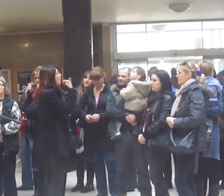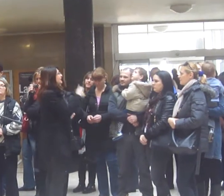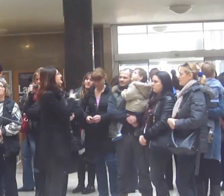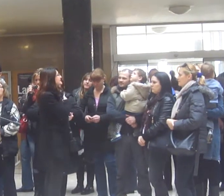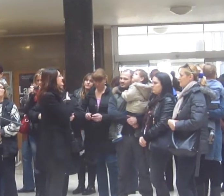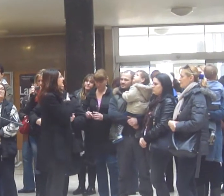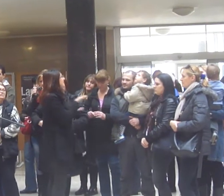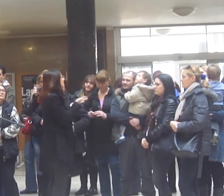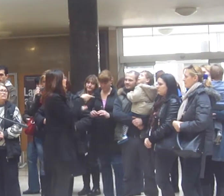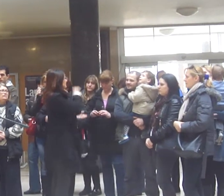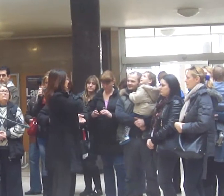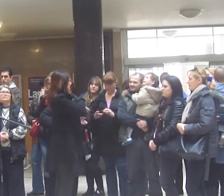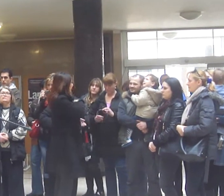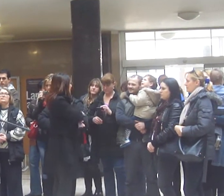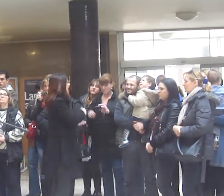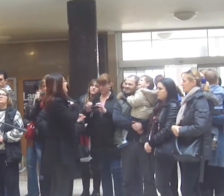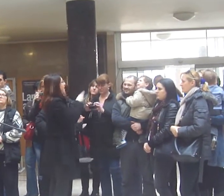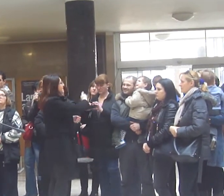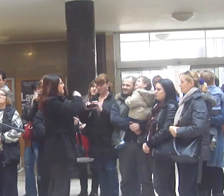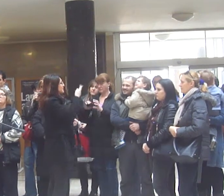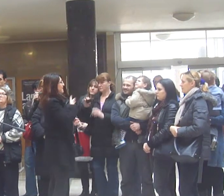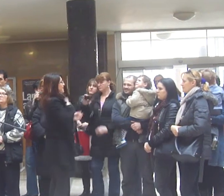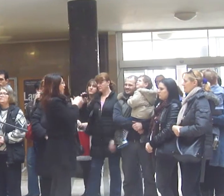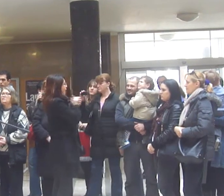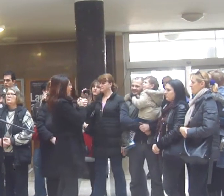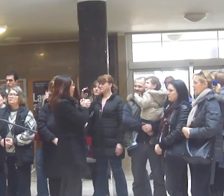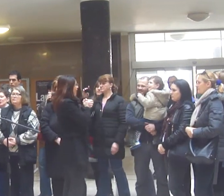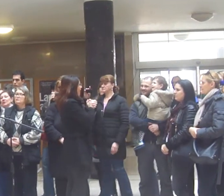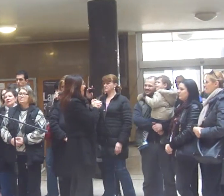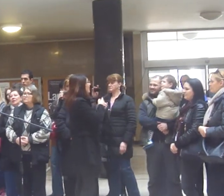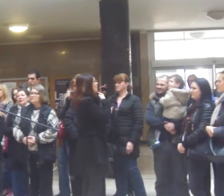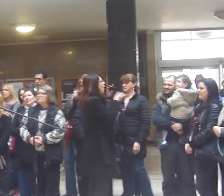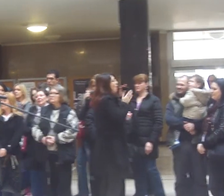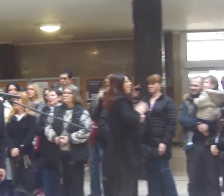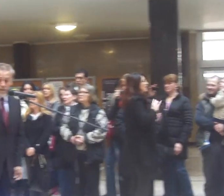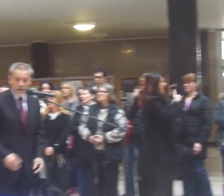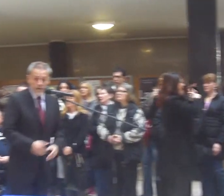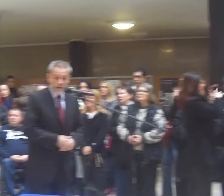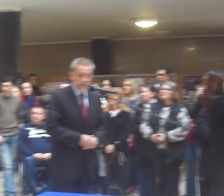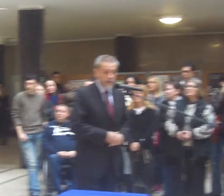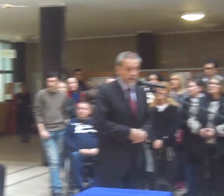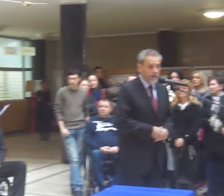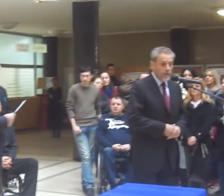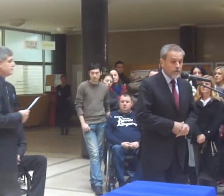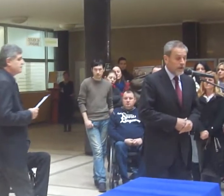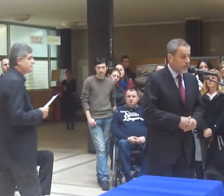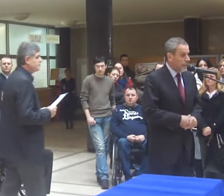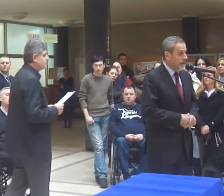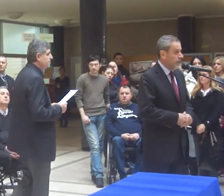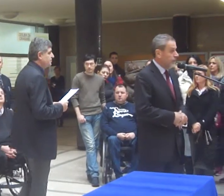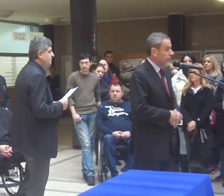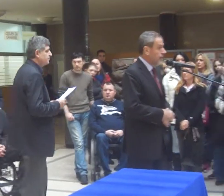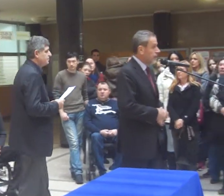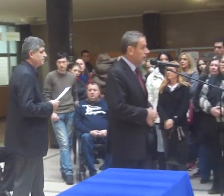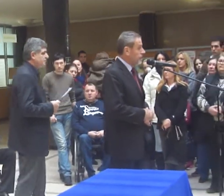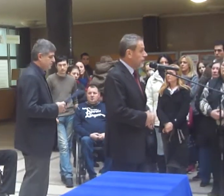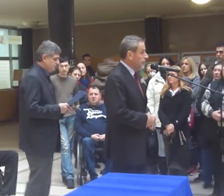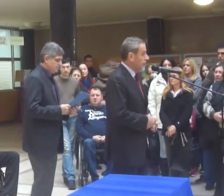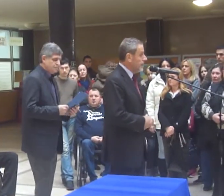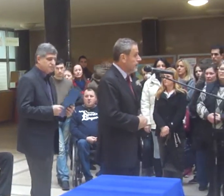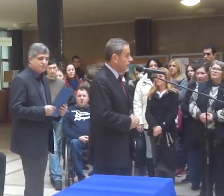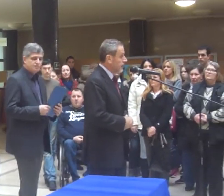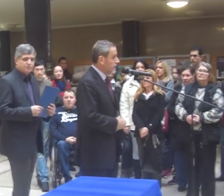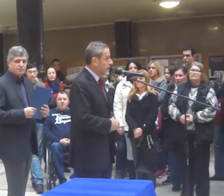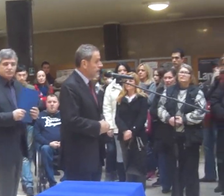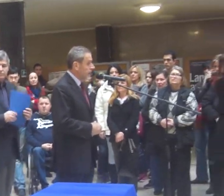srca na strpljenju i pozivam sad moje kolegice i kolege, gospođu Višnju Fortunu, načelnicu, pročelnicu Ureda za socijalnu skrb i